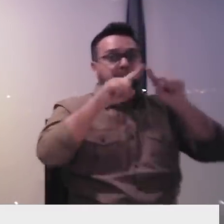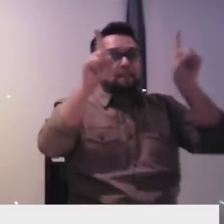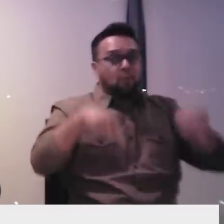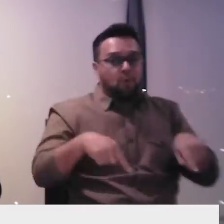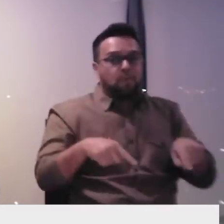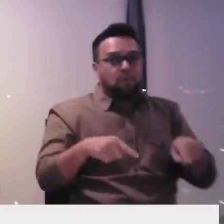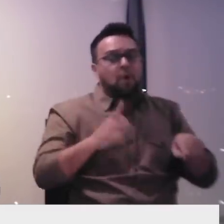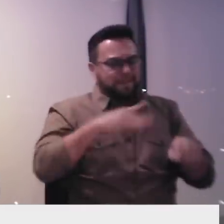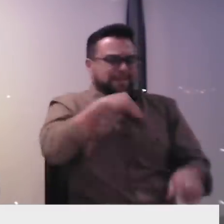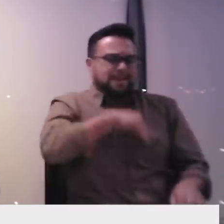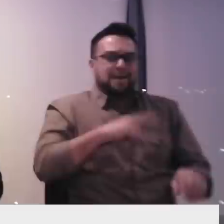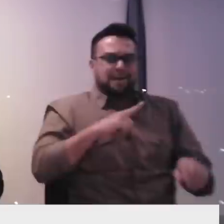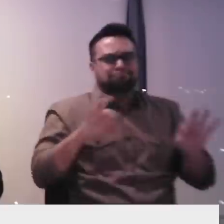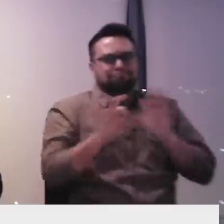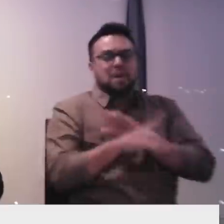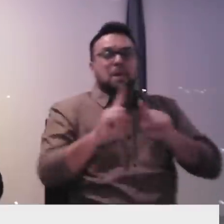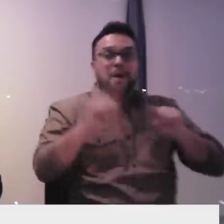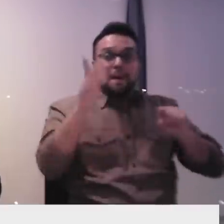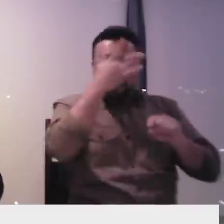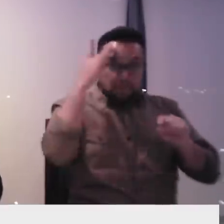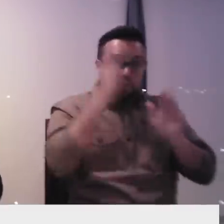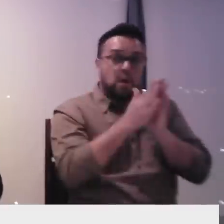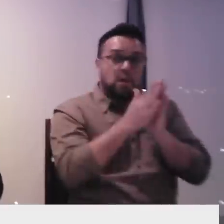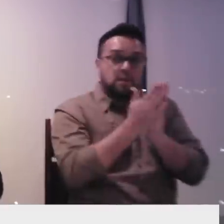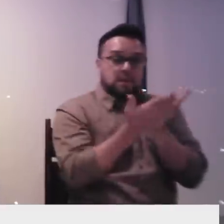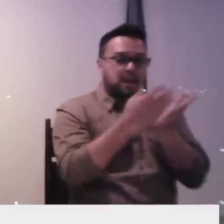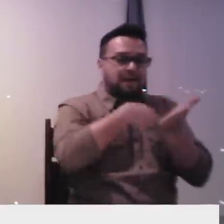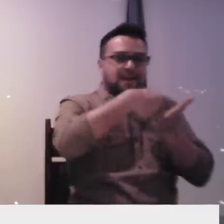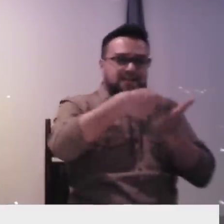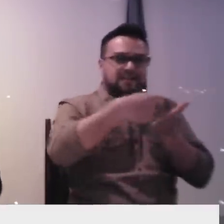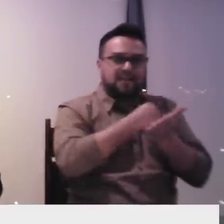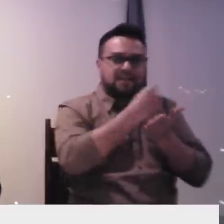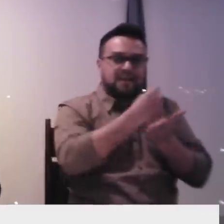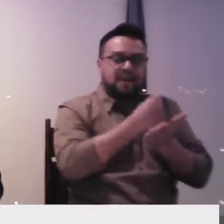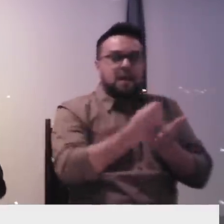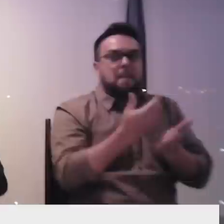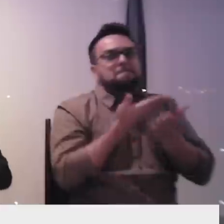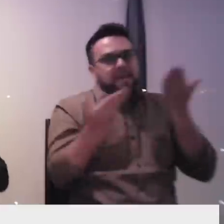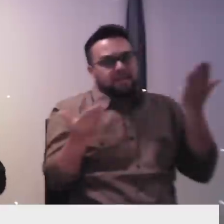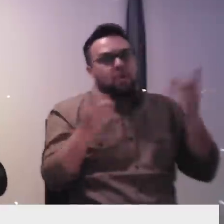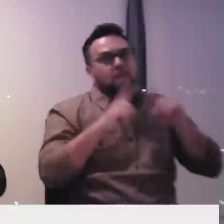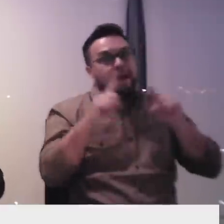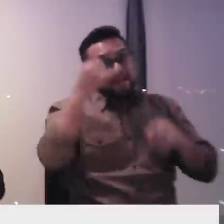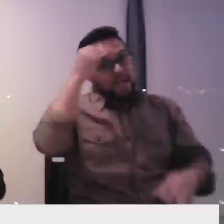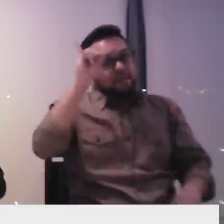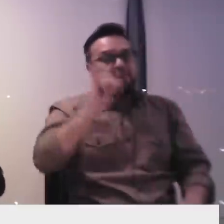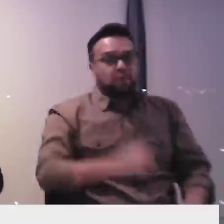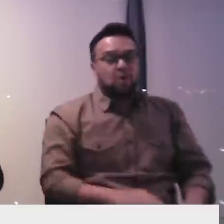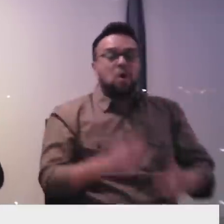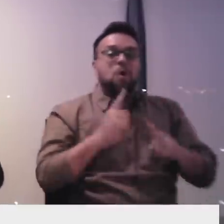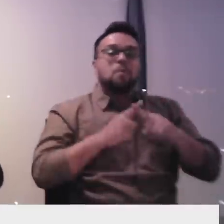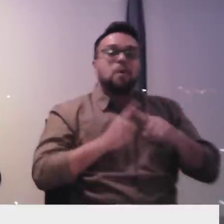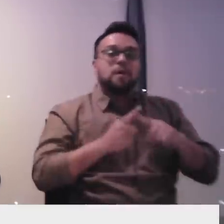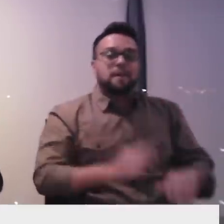Os trabalhadores de carteira assinada tiveram alguma perda, sim, mas nós evitamos que a perda fosse maior porque